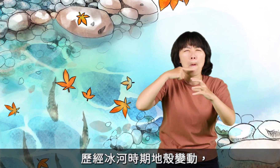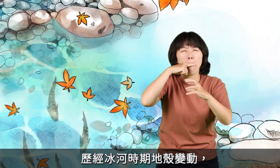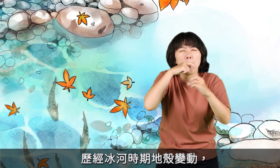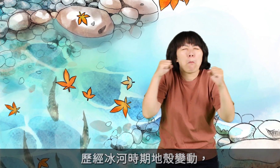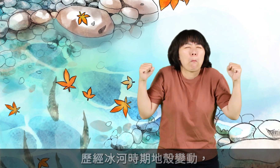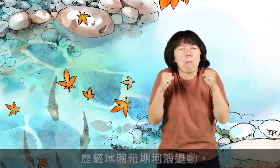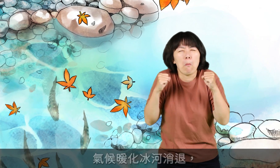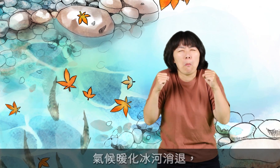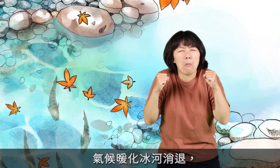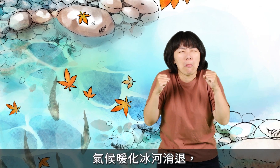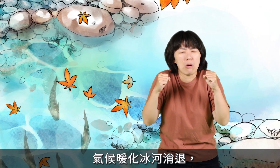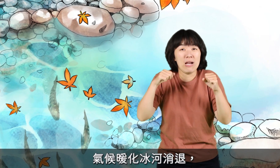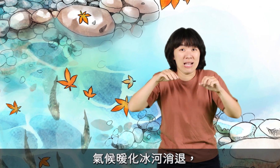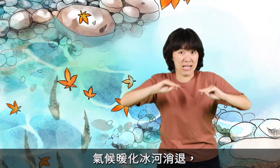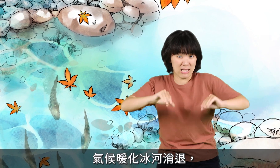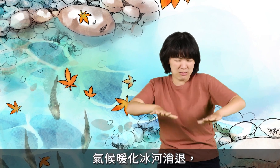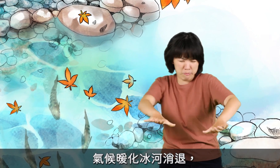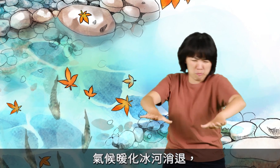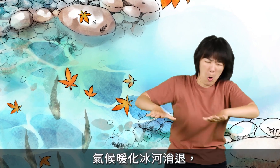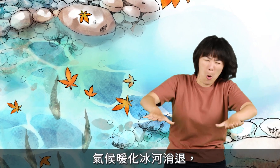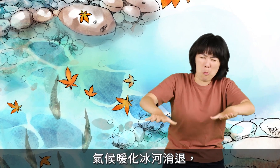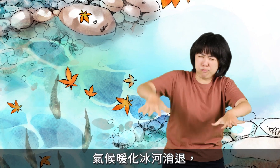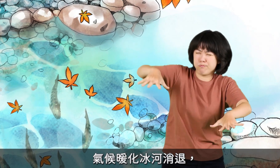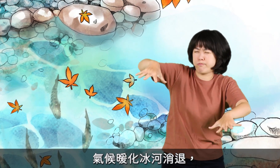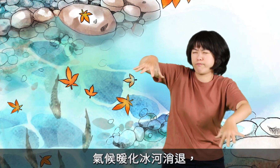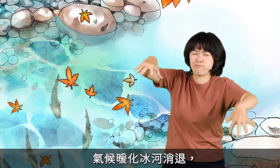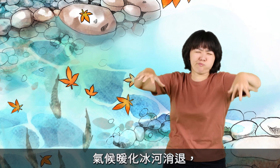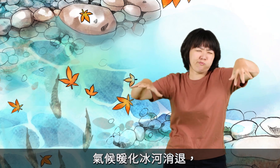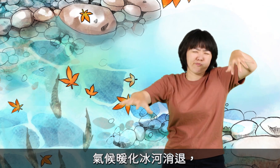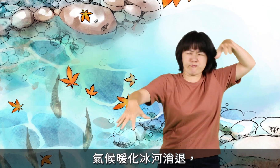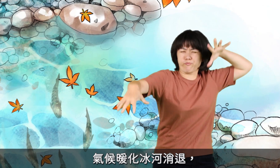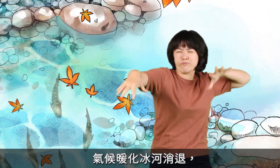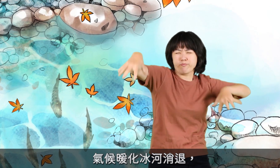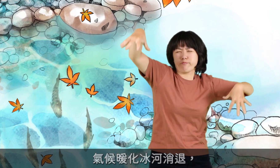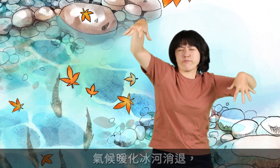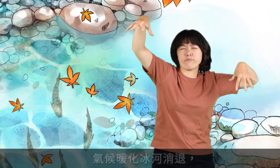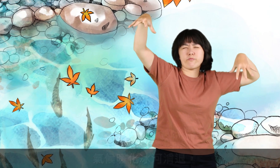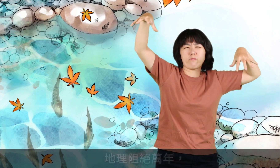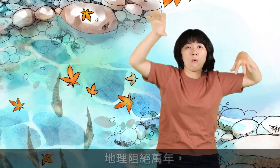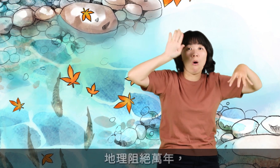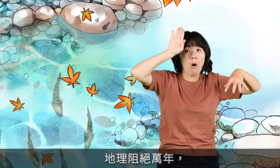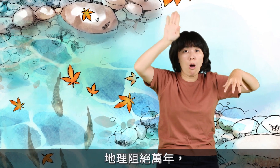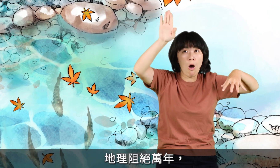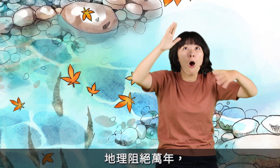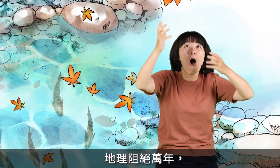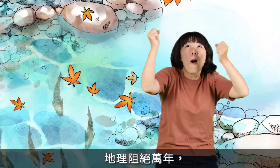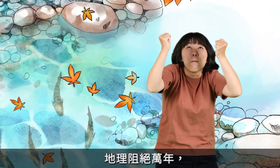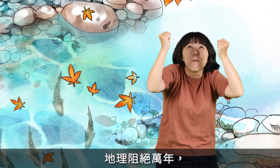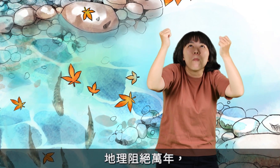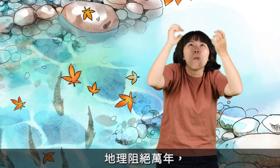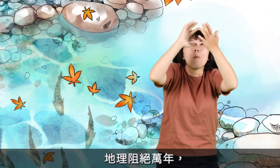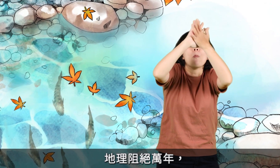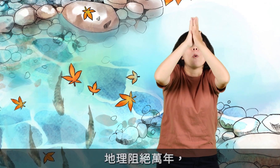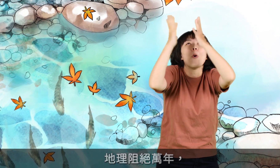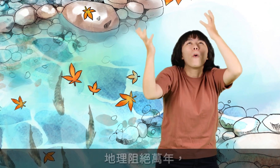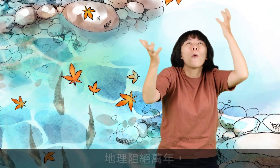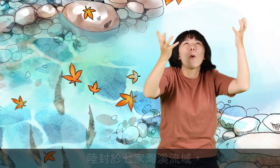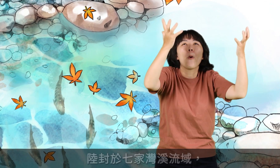动，气候暖化，冰河消退，地理阻绝万年，